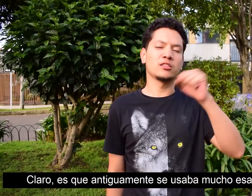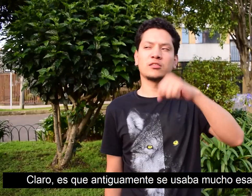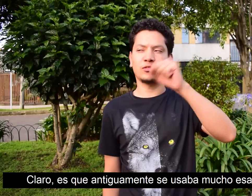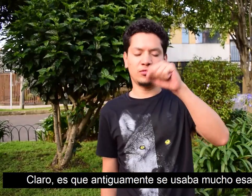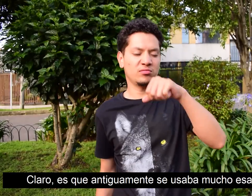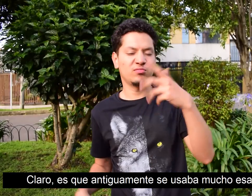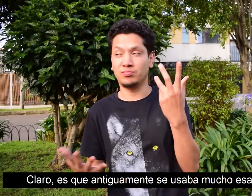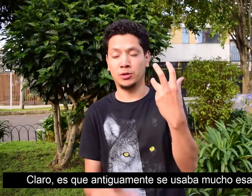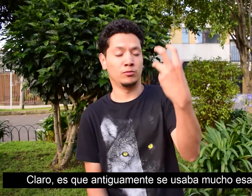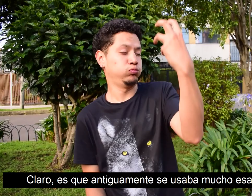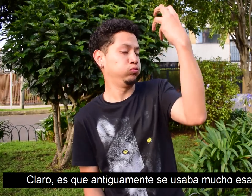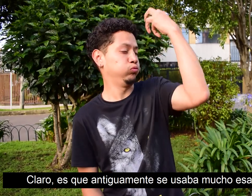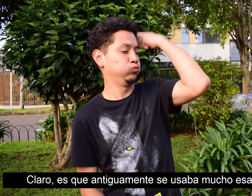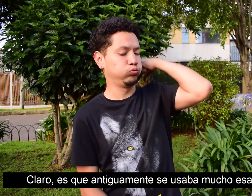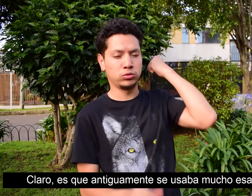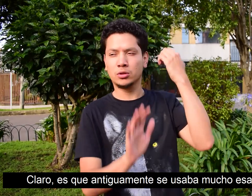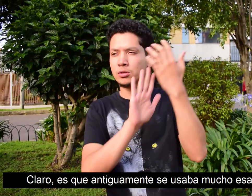Claro, es que antiguamente se usaba mucho esa seña.